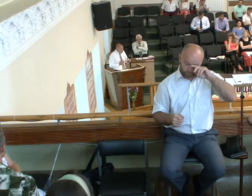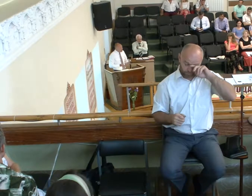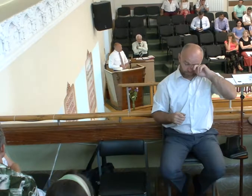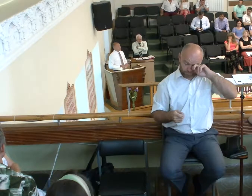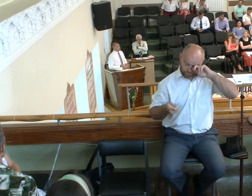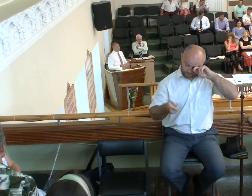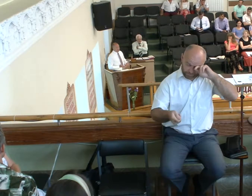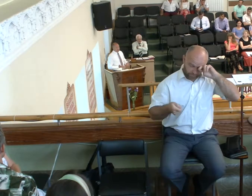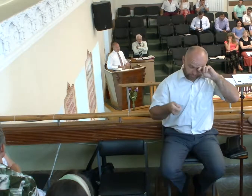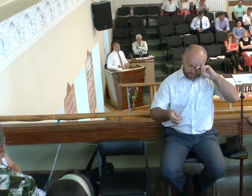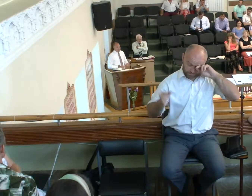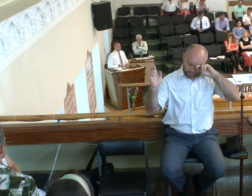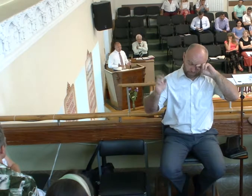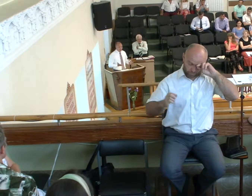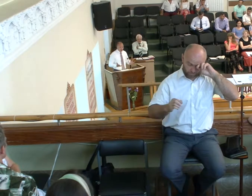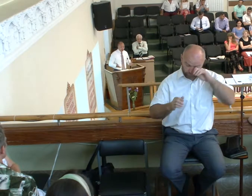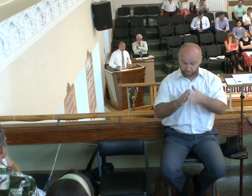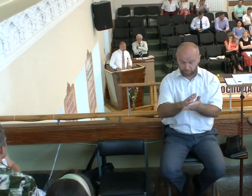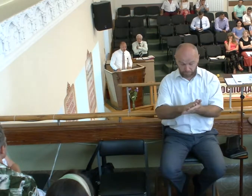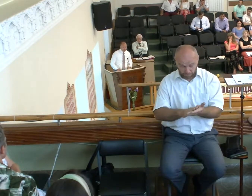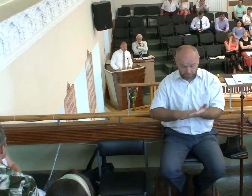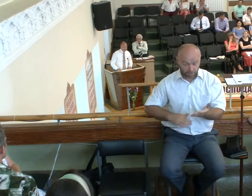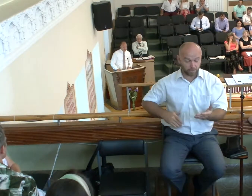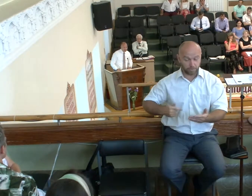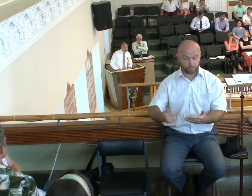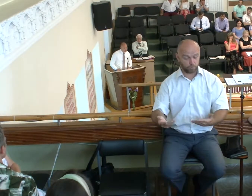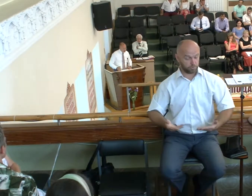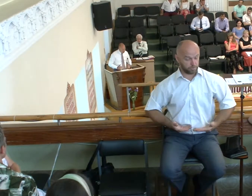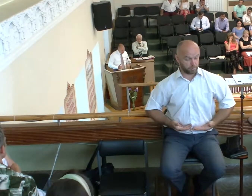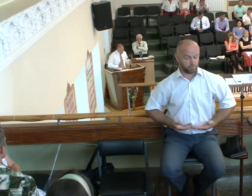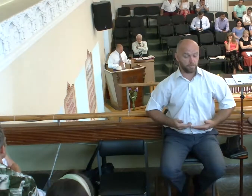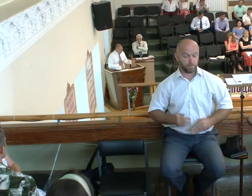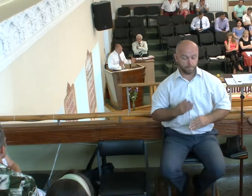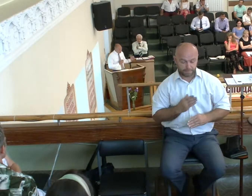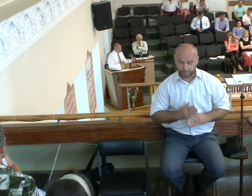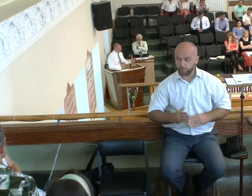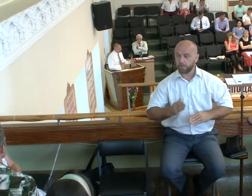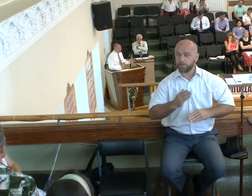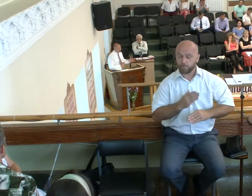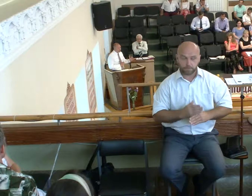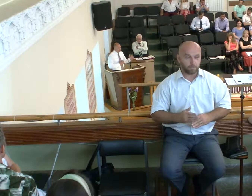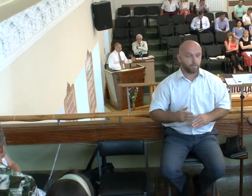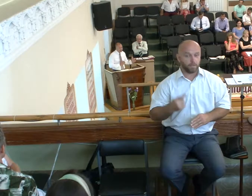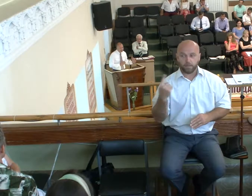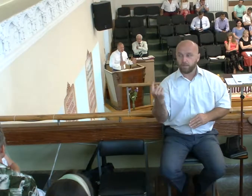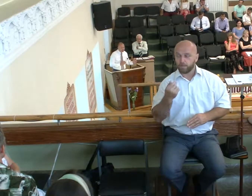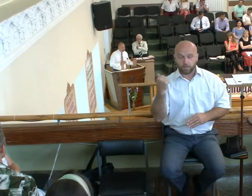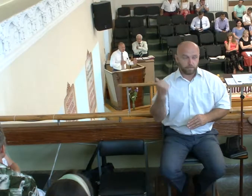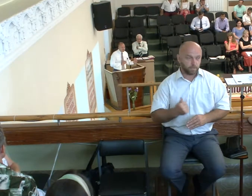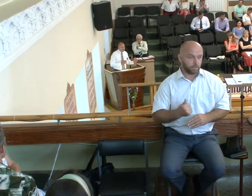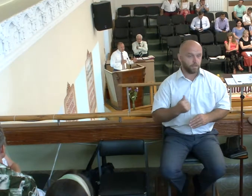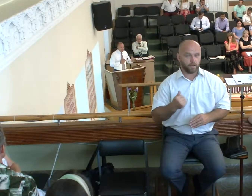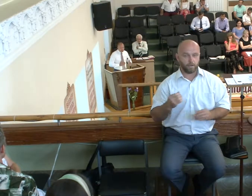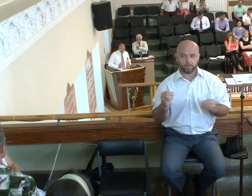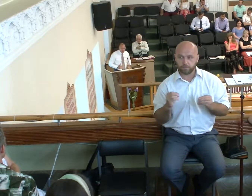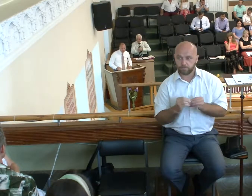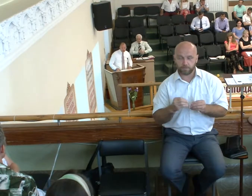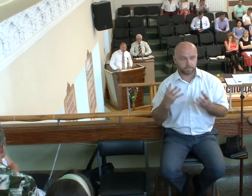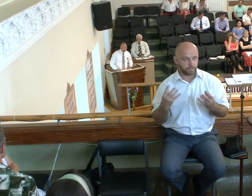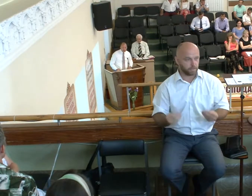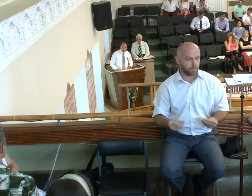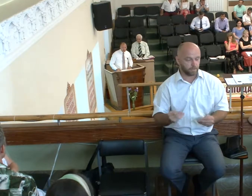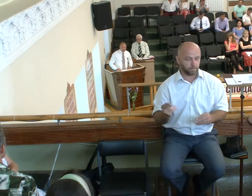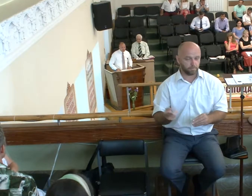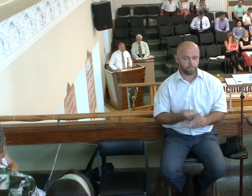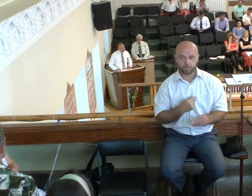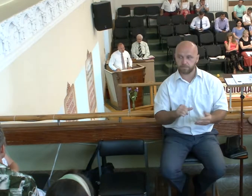молились. Бог дал ему жизнь. Бог дал ему жизнь. Потихонечку прошел неделя, 10 дней, без